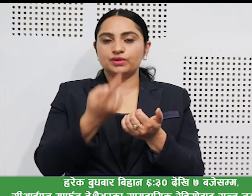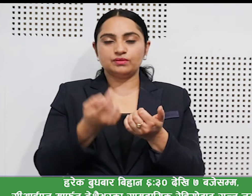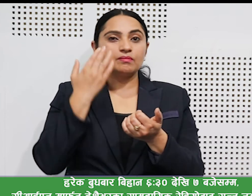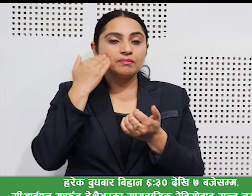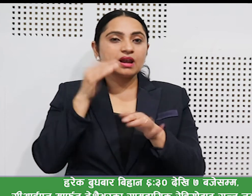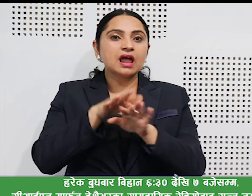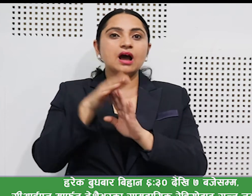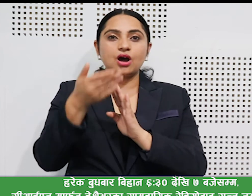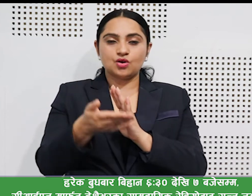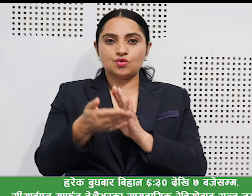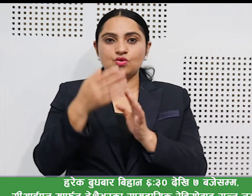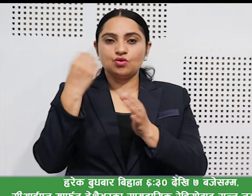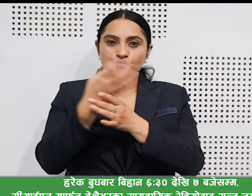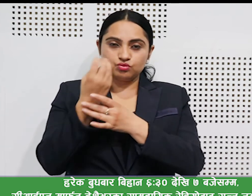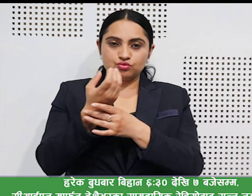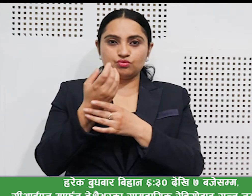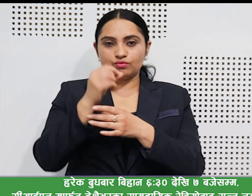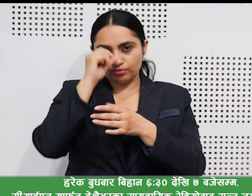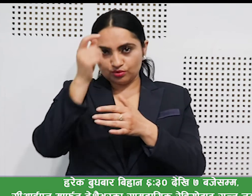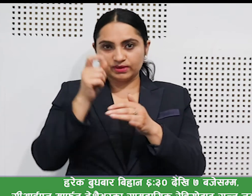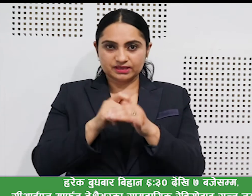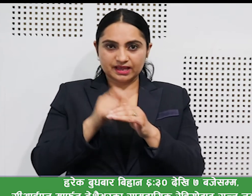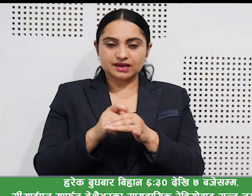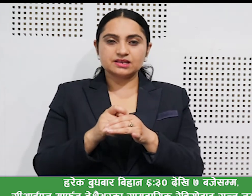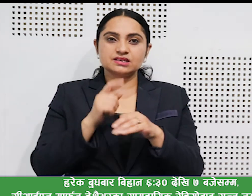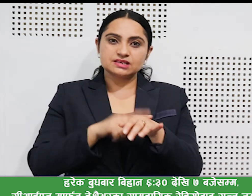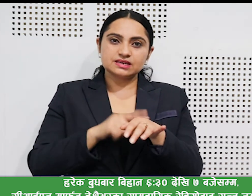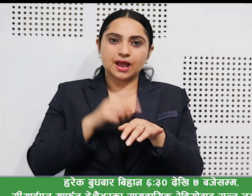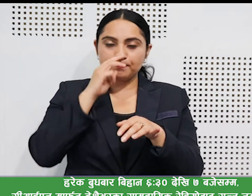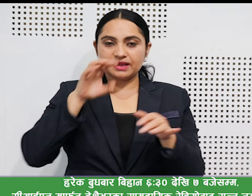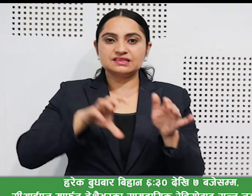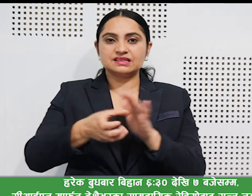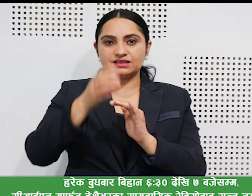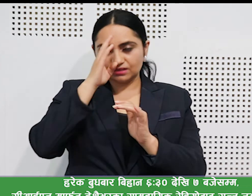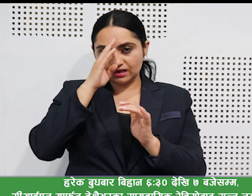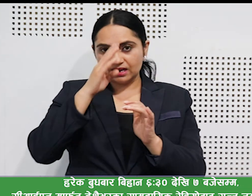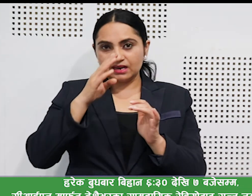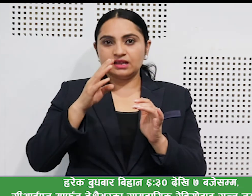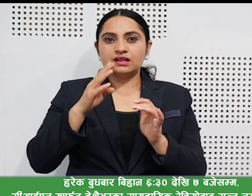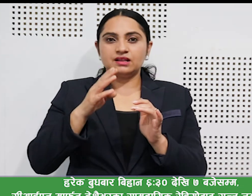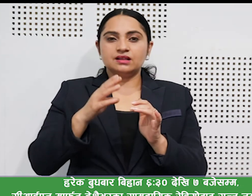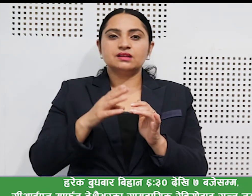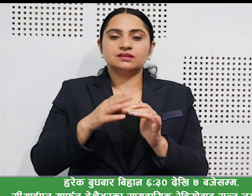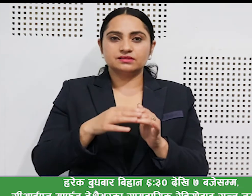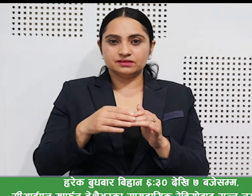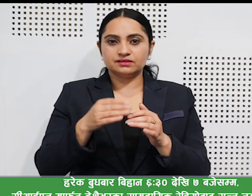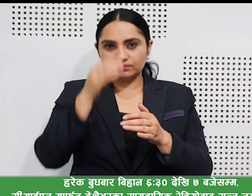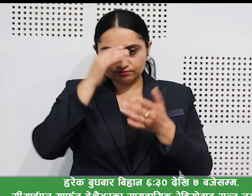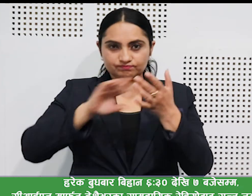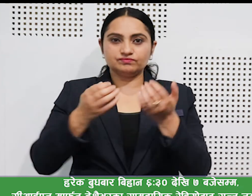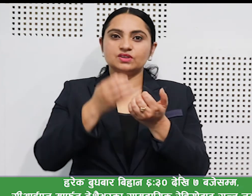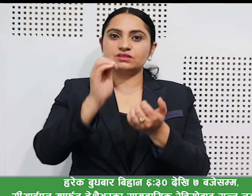महिलाहरूलाई यो विपदको पूर्व तयारीका क्रममा चाहिँ स्थानीय शाखाहरूले साँचो अर्थमा सम्बोधन गर्न सक्छ।